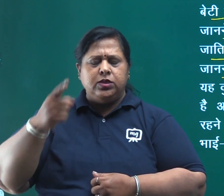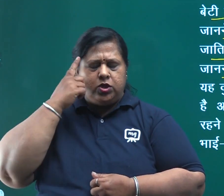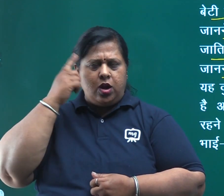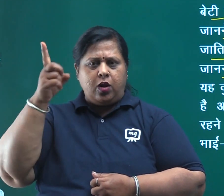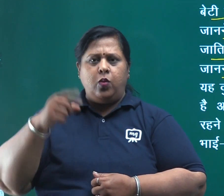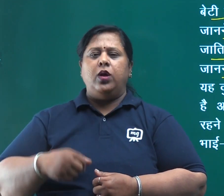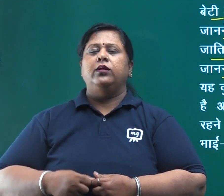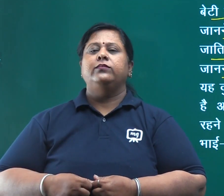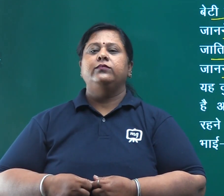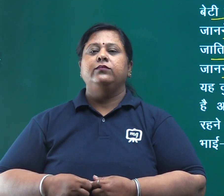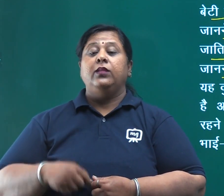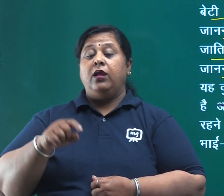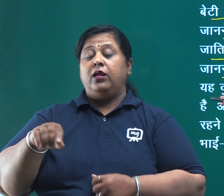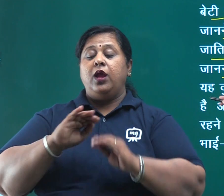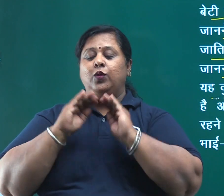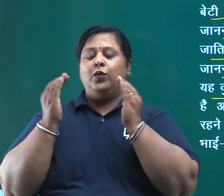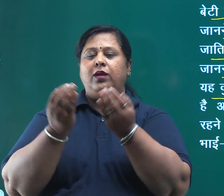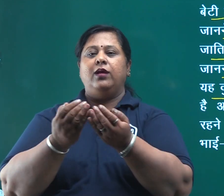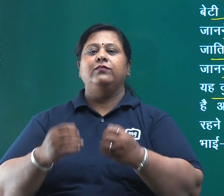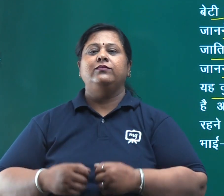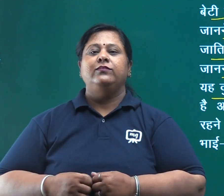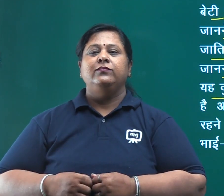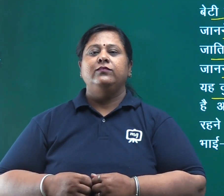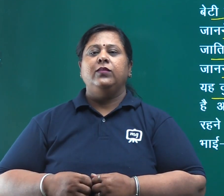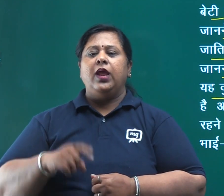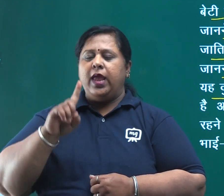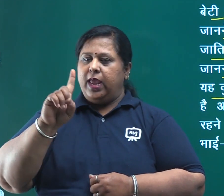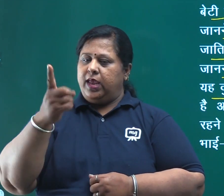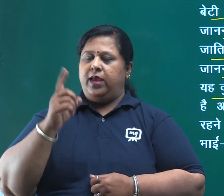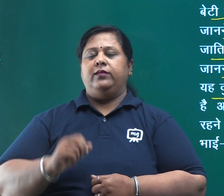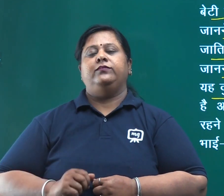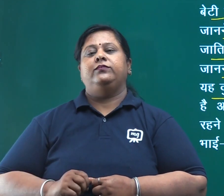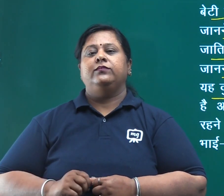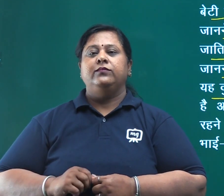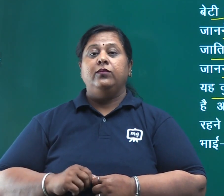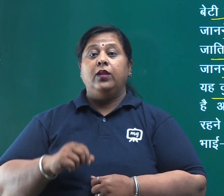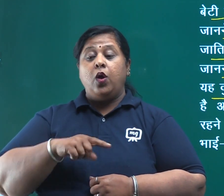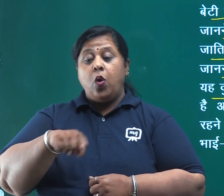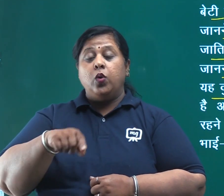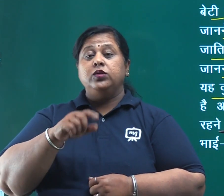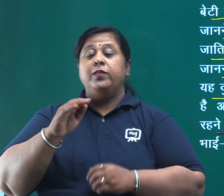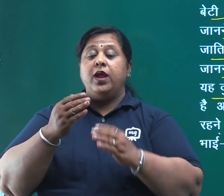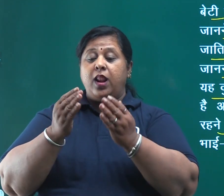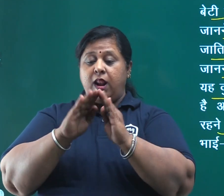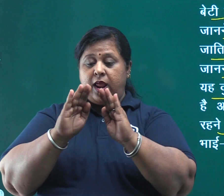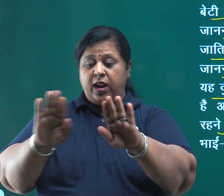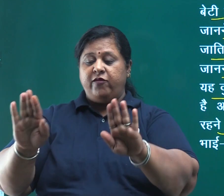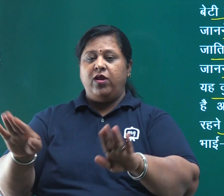जानना होगा। यह दुनिया एक है और उसमें रहने